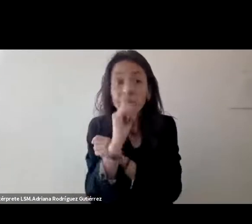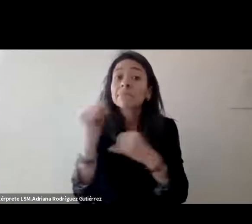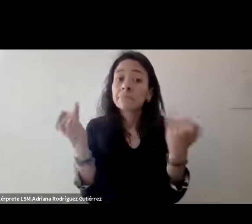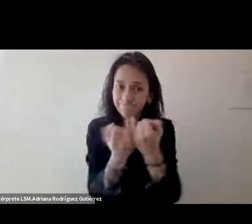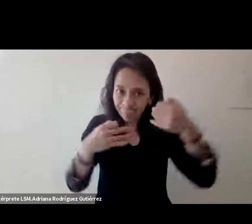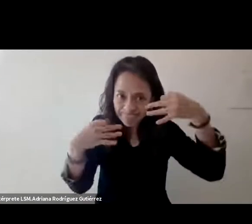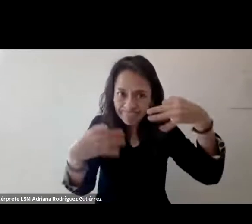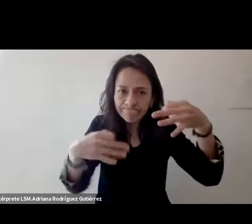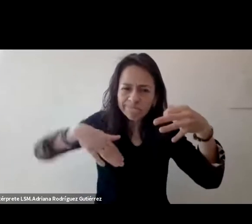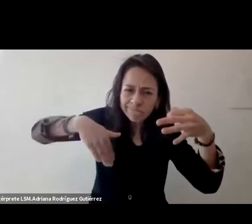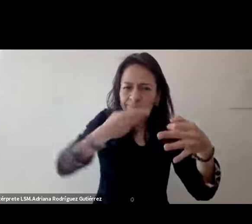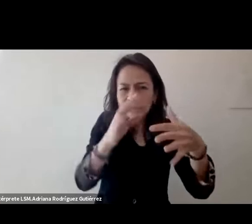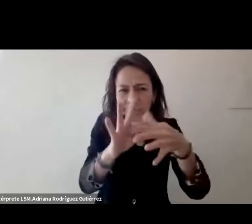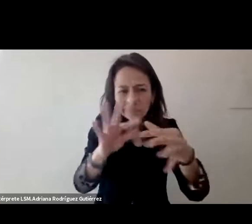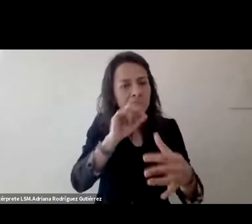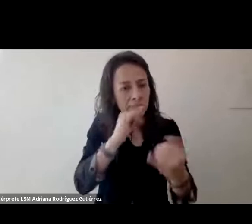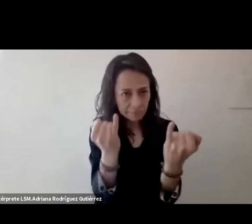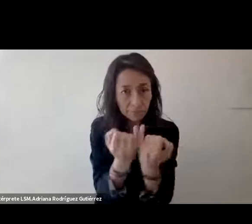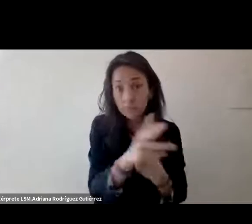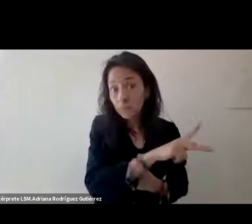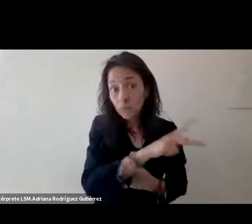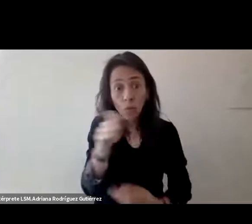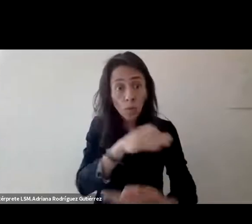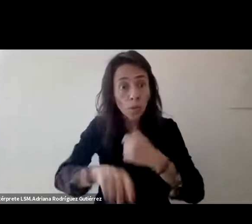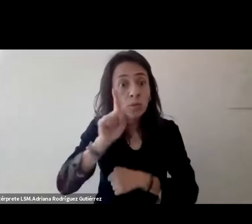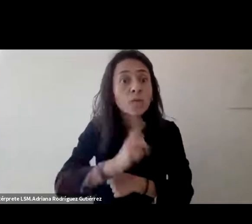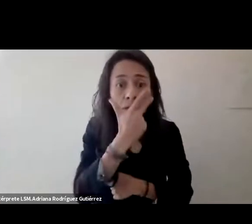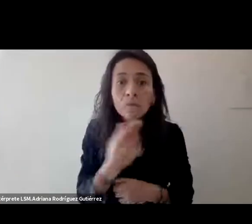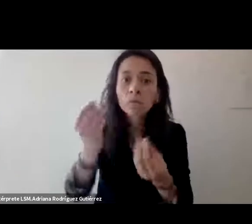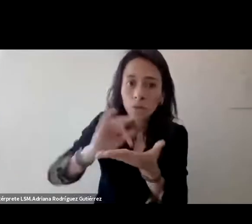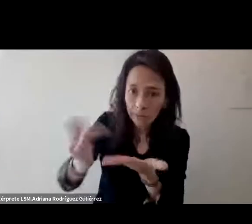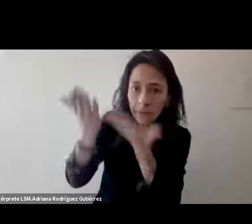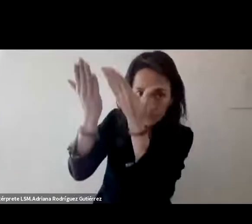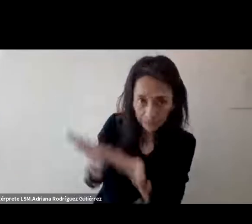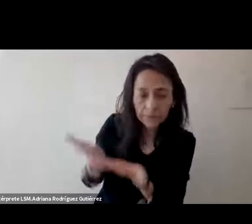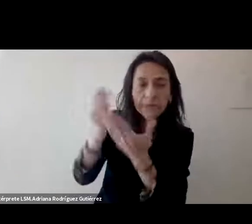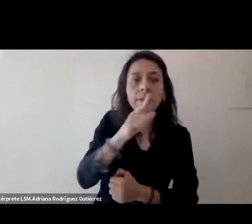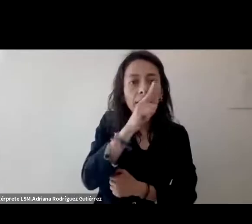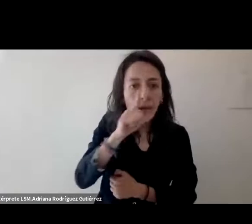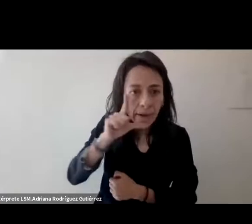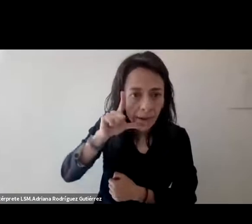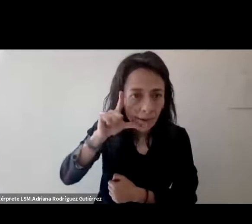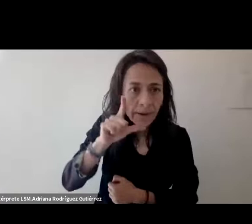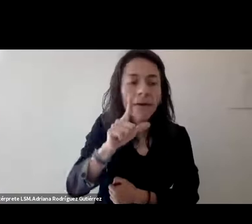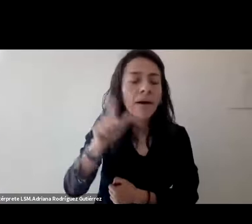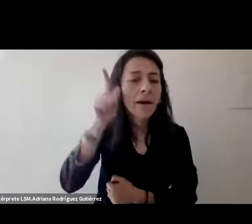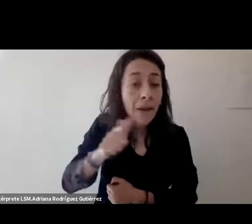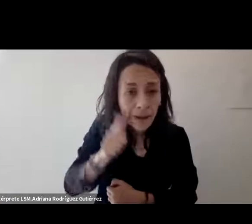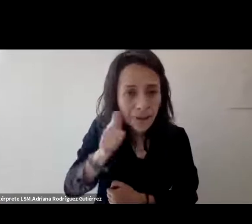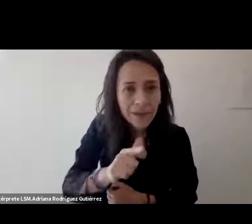muchísimas gracias a todas y todos. Muchas gracias, Adriana. Muchas gracias, Laura, por la